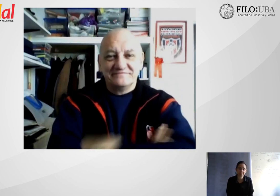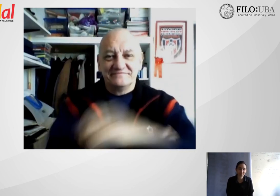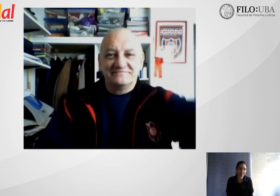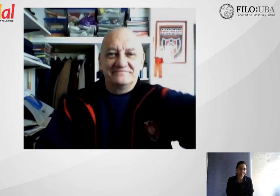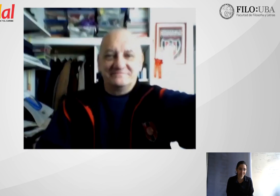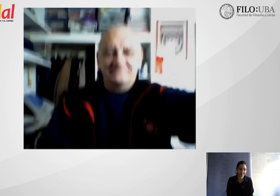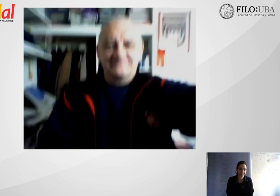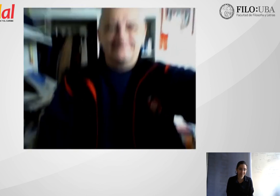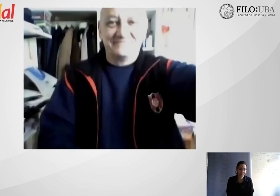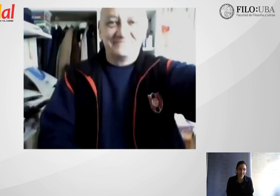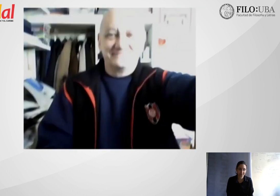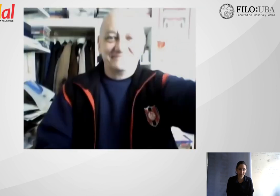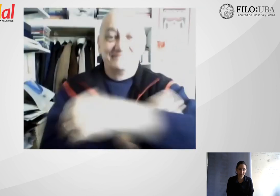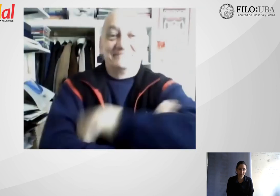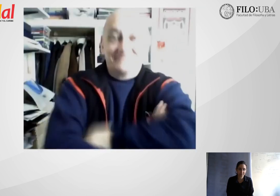más.